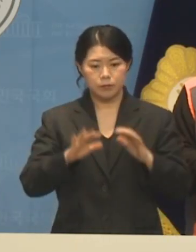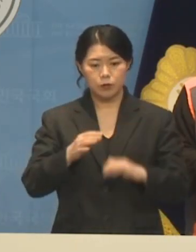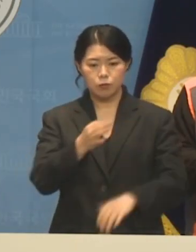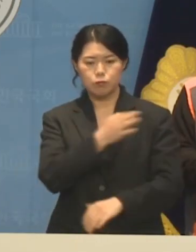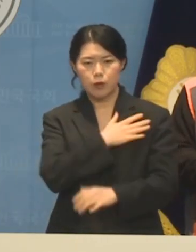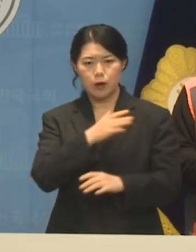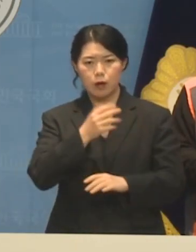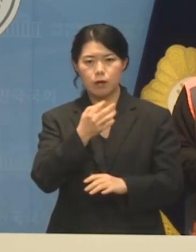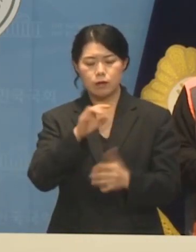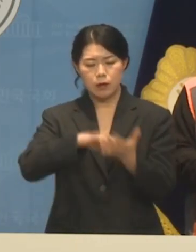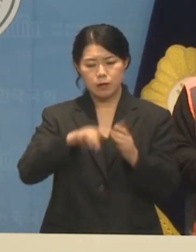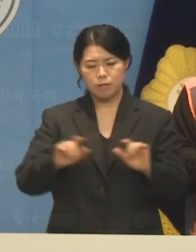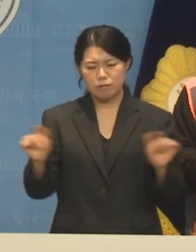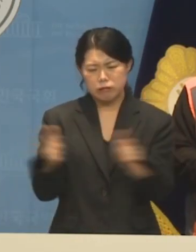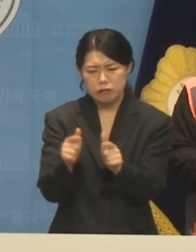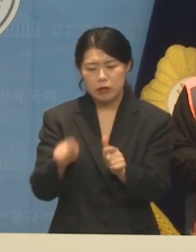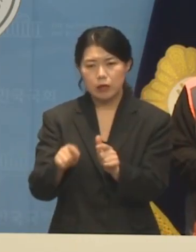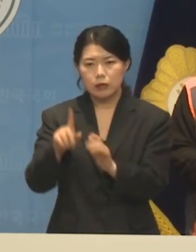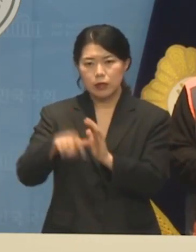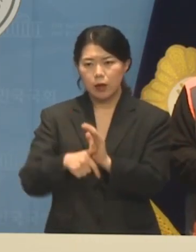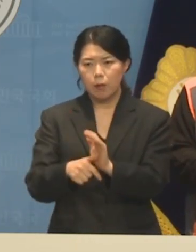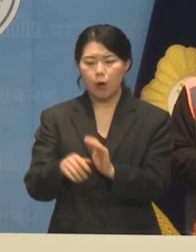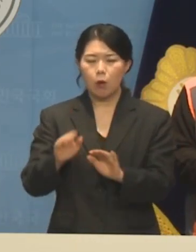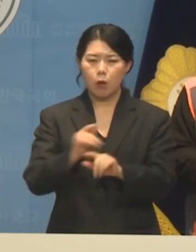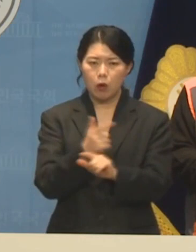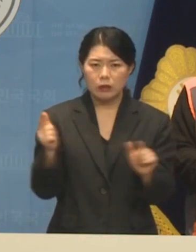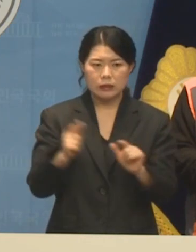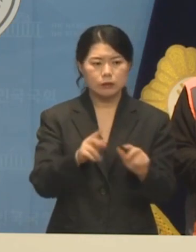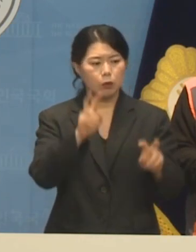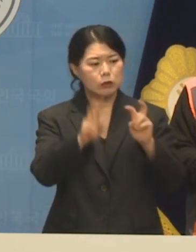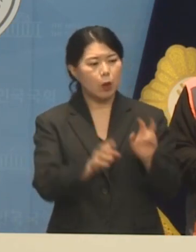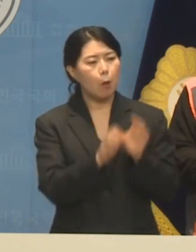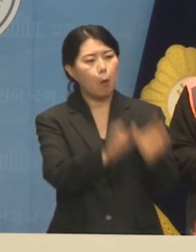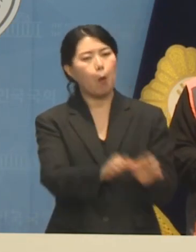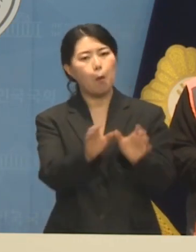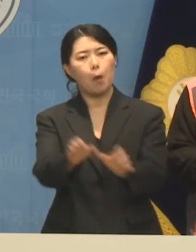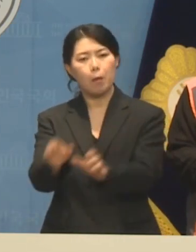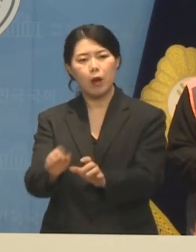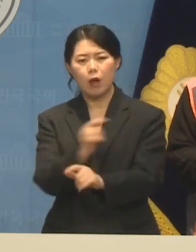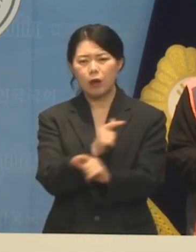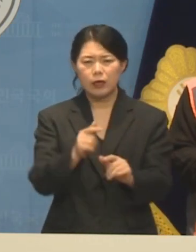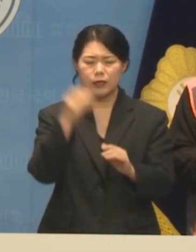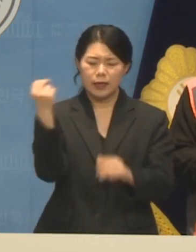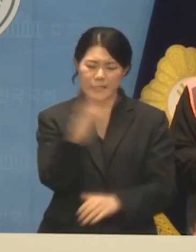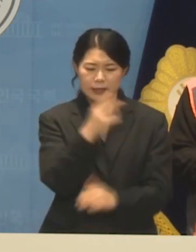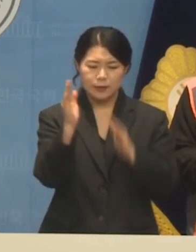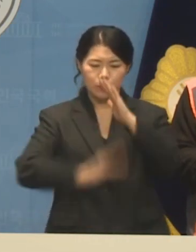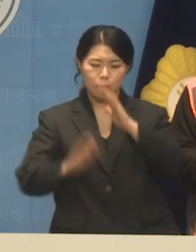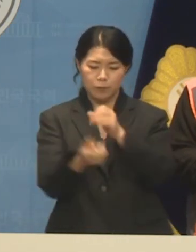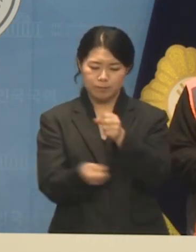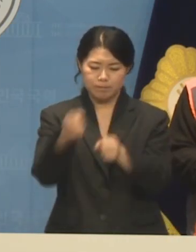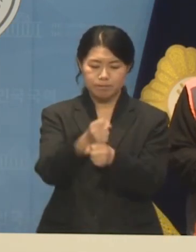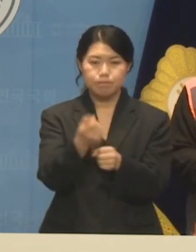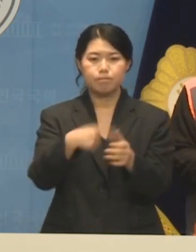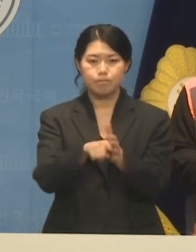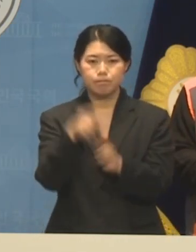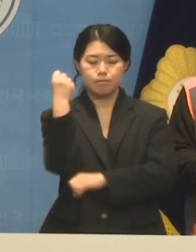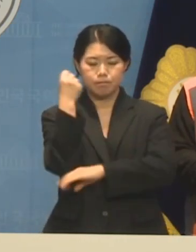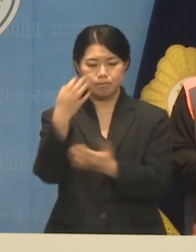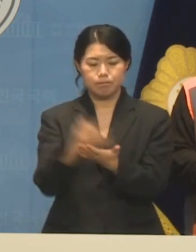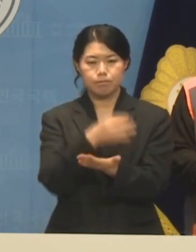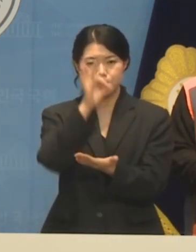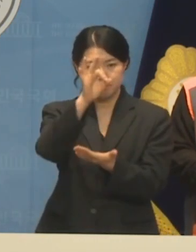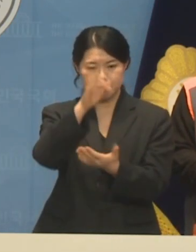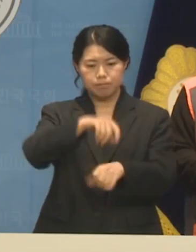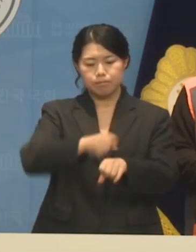위해서 후퇴했던 공공성들 그리고 시장과 민간에 맡겨졌던 영역들이 다시 공공성을 회복할 수 있도록 기준인건비 페널티